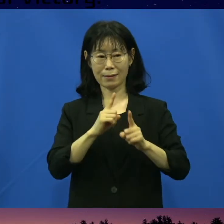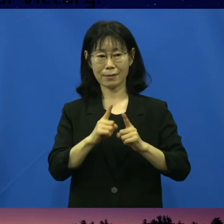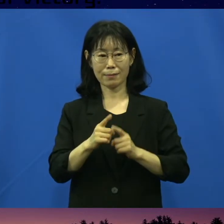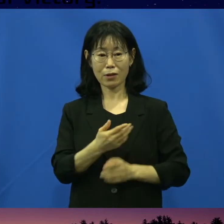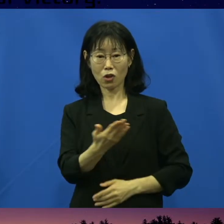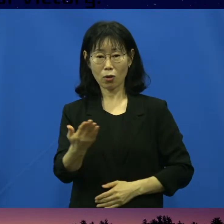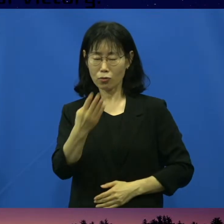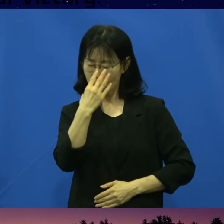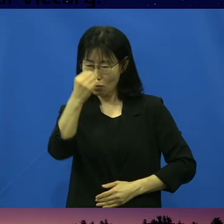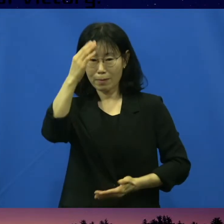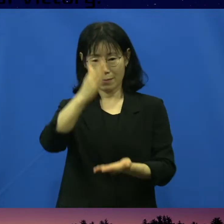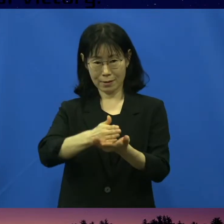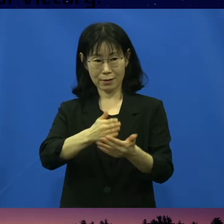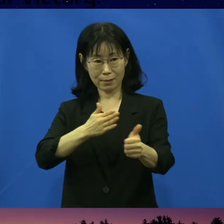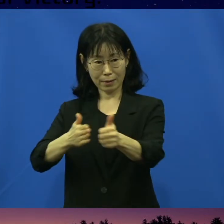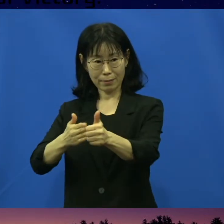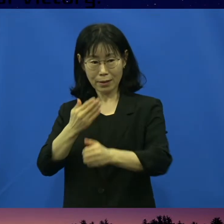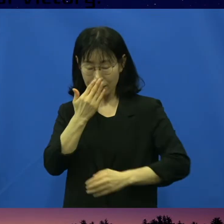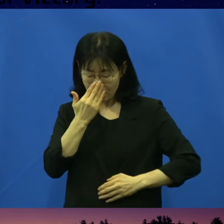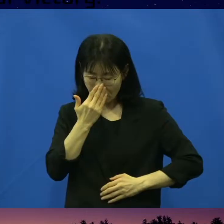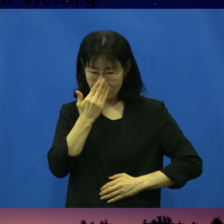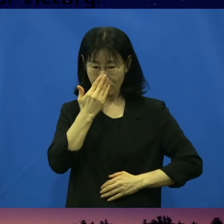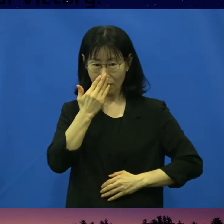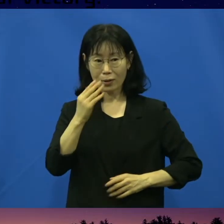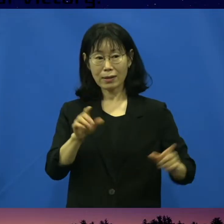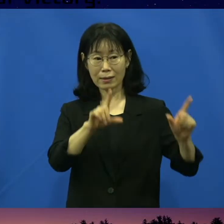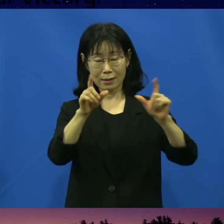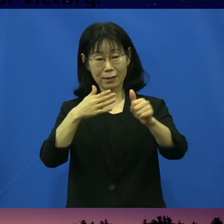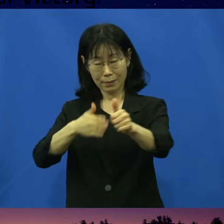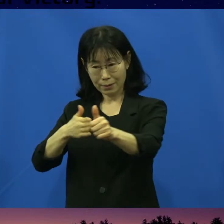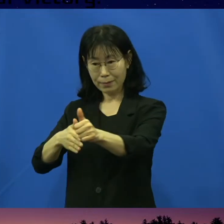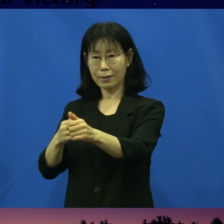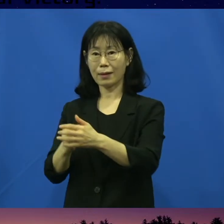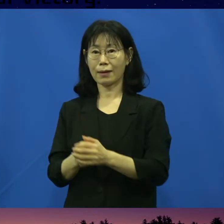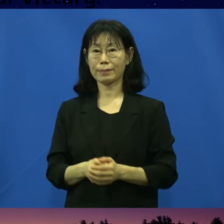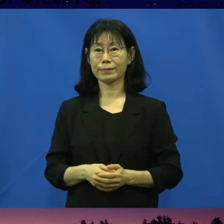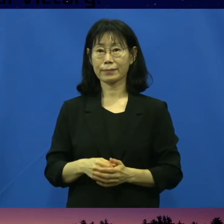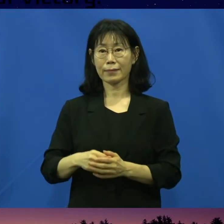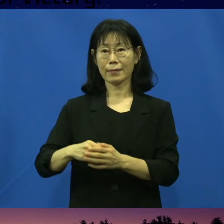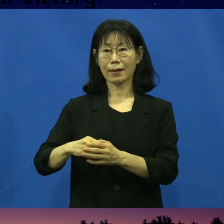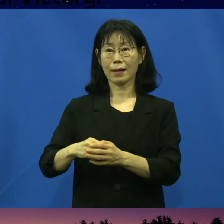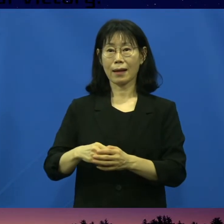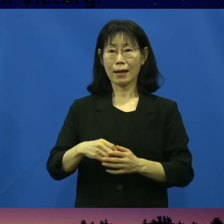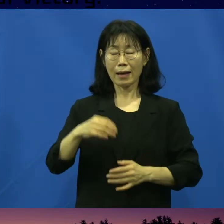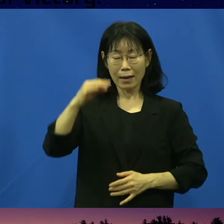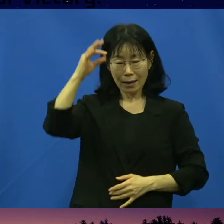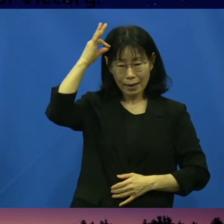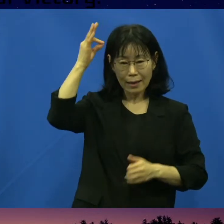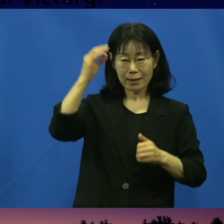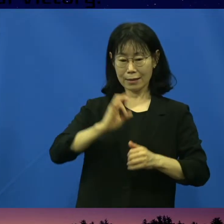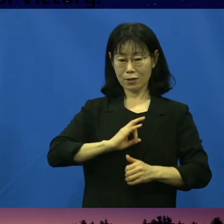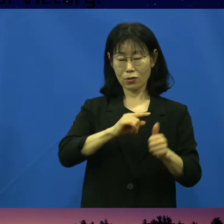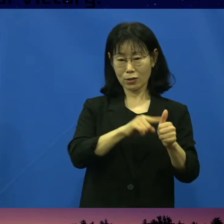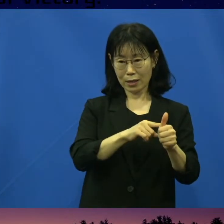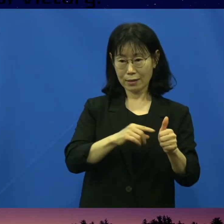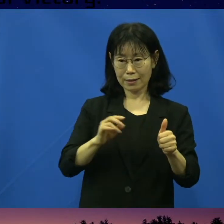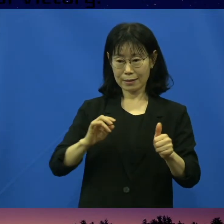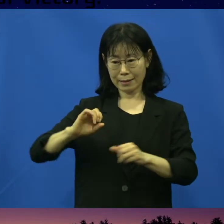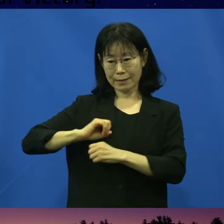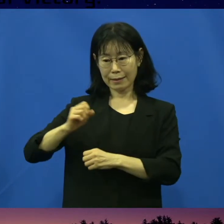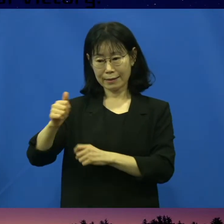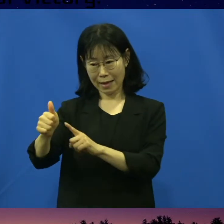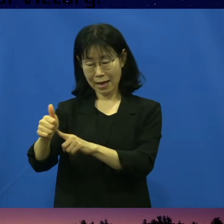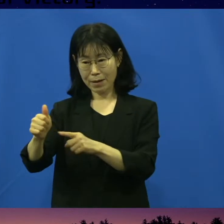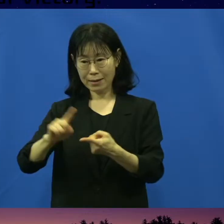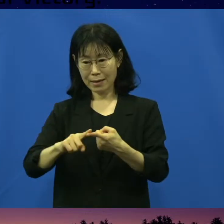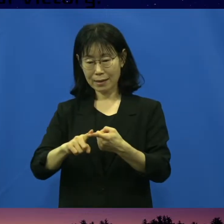겸손해야 돼요. 그러니까 지금 어쩌면 엘리사 선지자는 나하만이 어떤 사람인가 이미 다 알고 있으니까 이